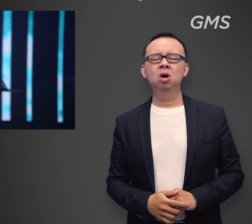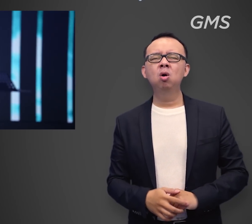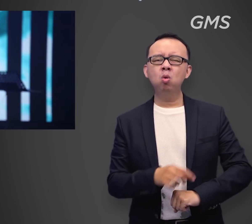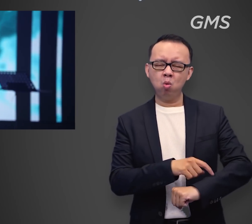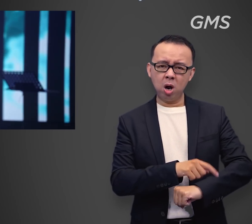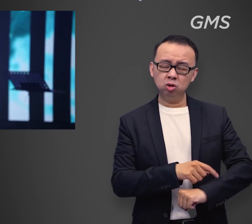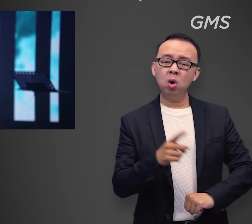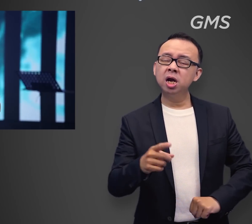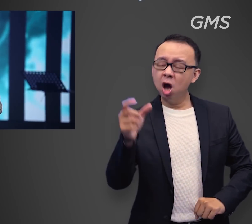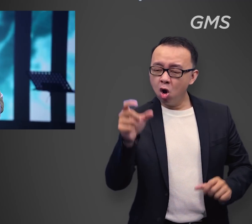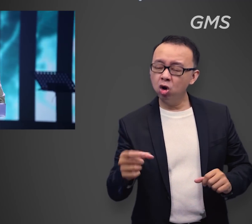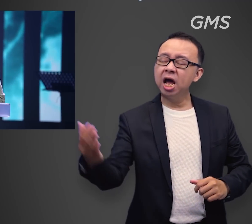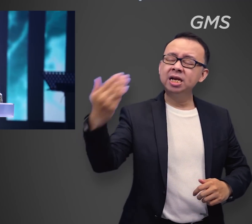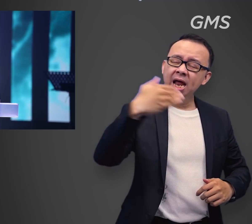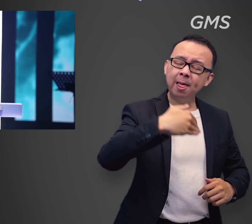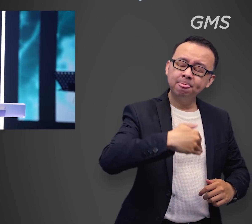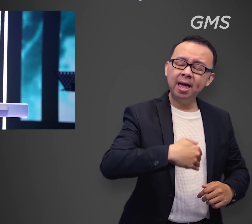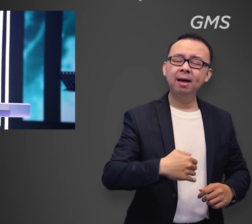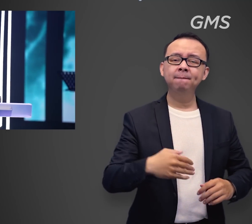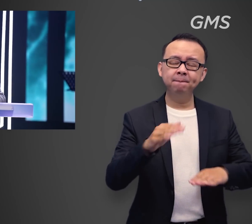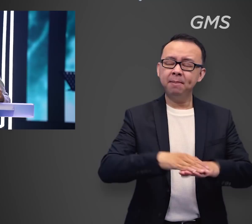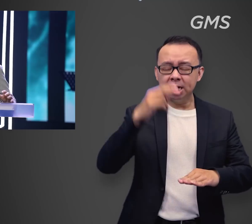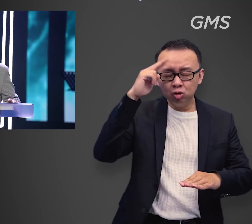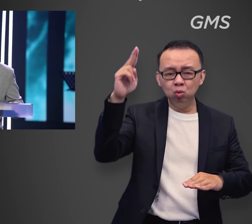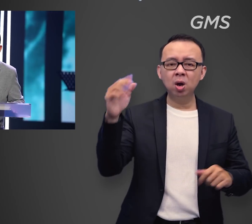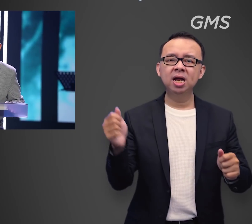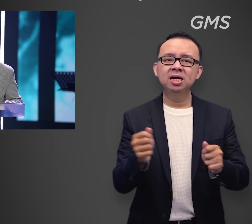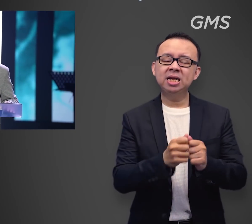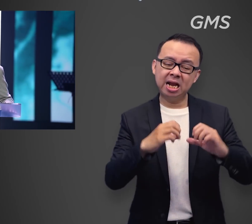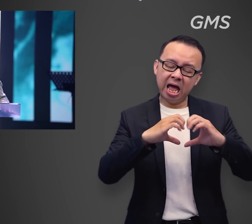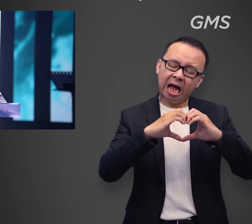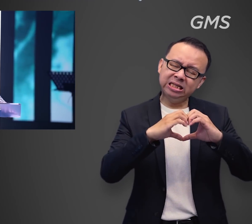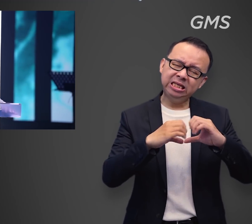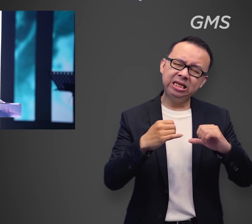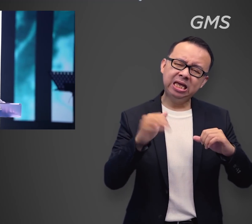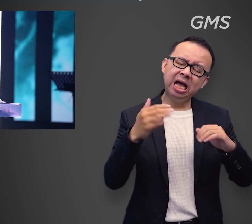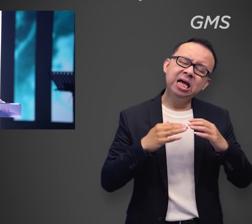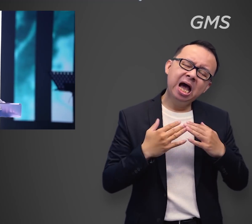hati yang remuk. Dengan hati yang hancur. Tidak pernah ditolaknya.